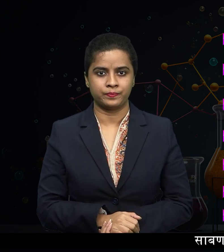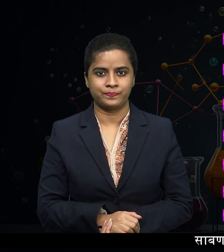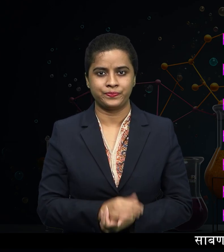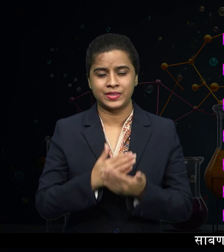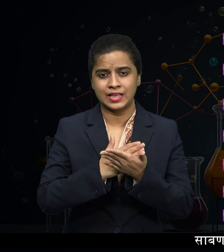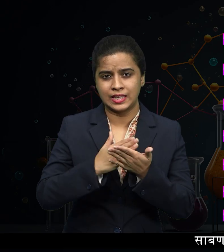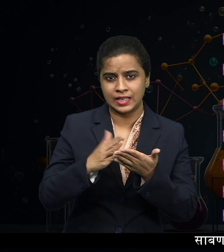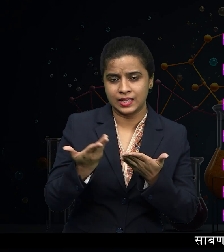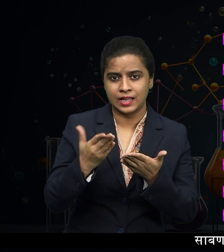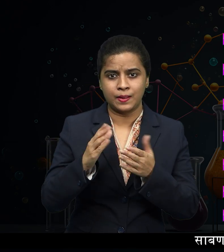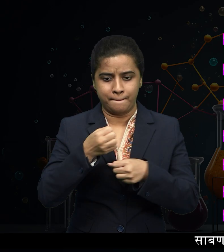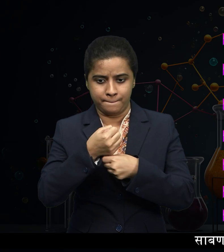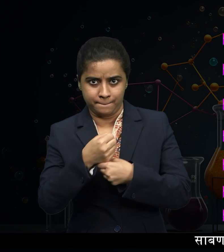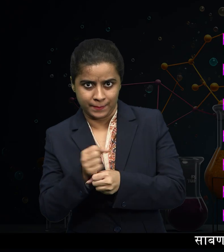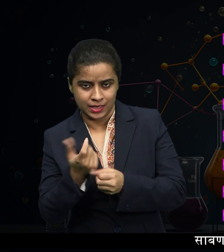साबण साफ करण्याची क्रिया.